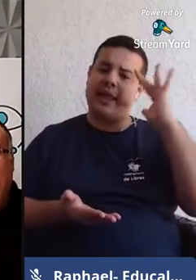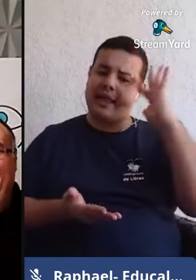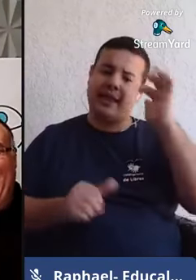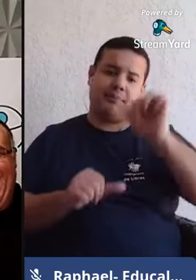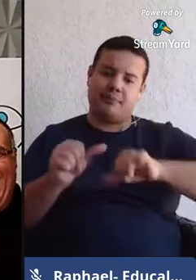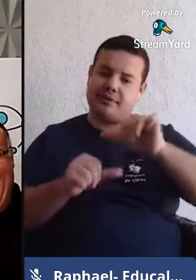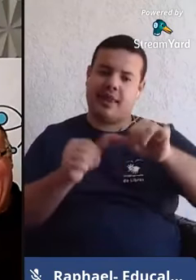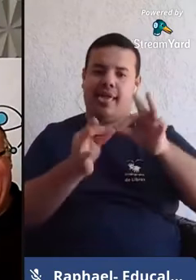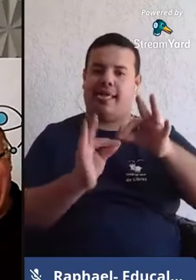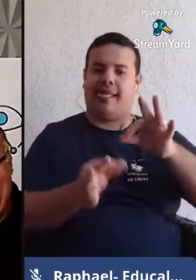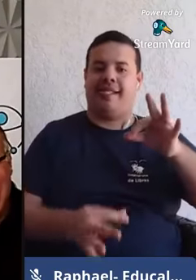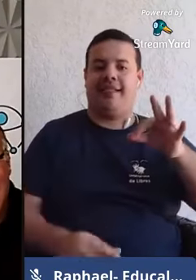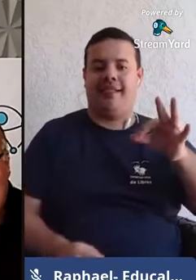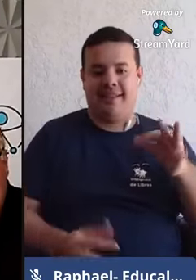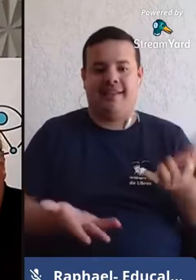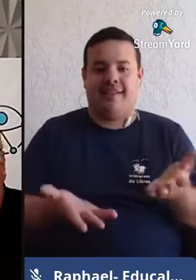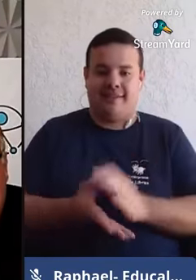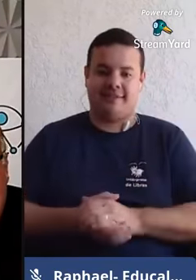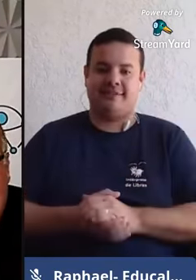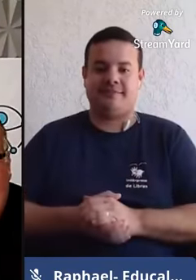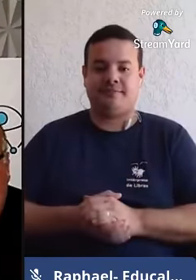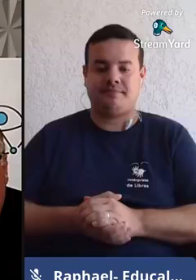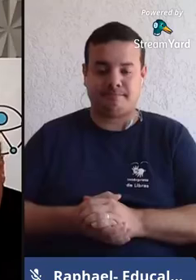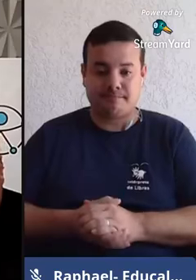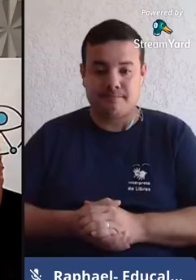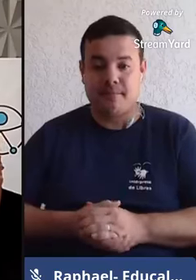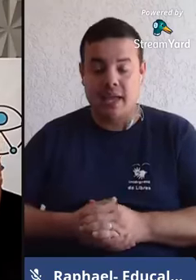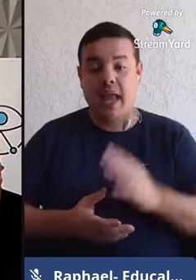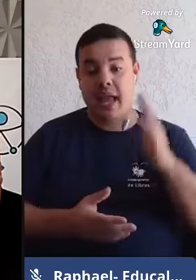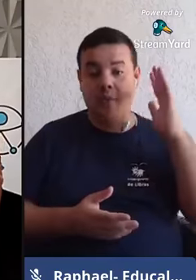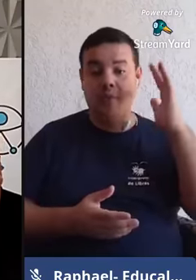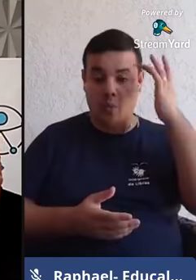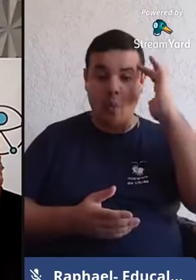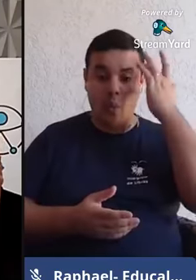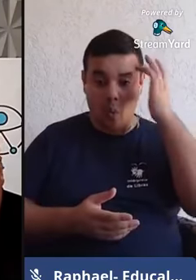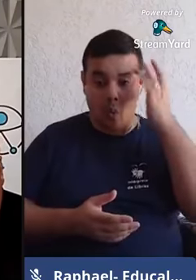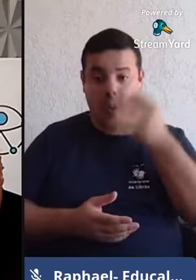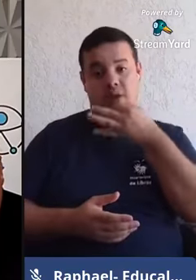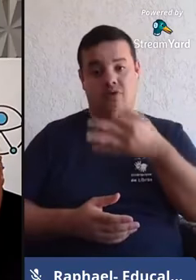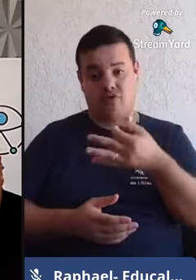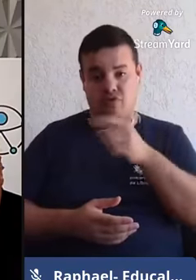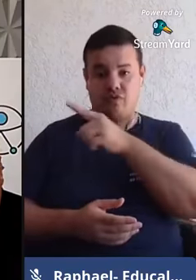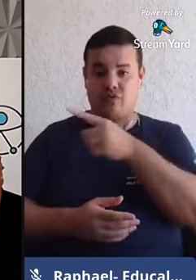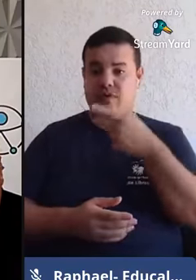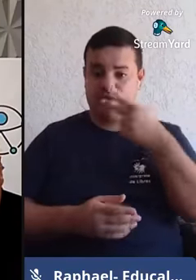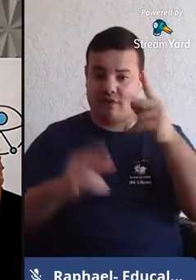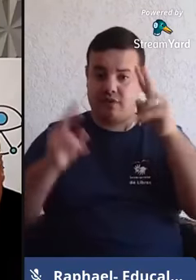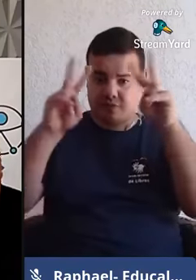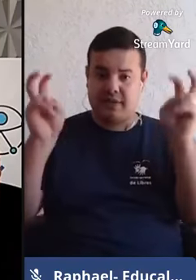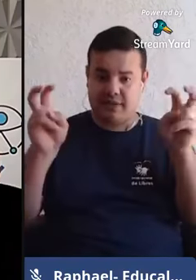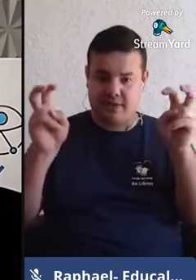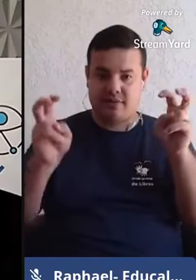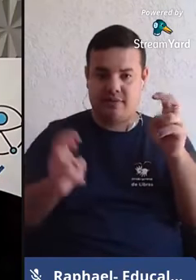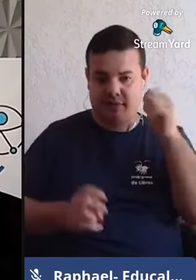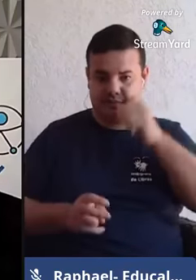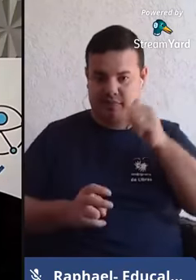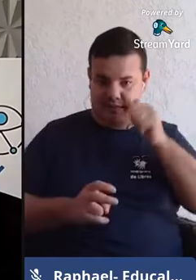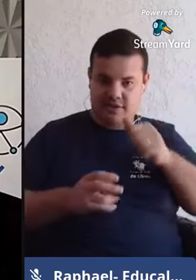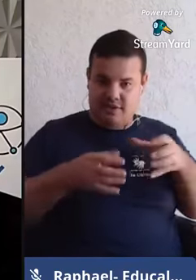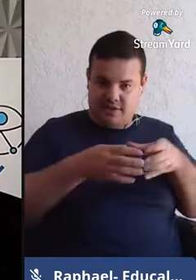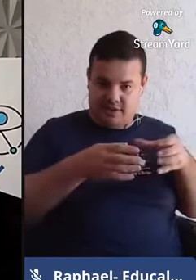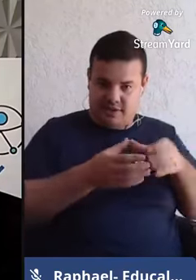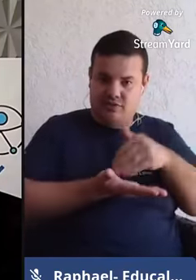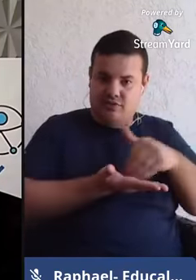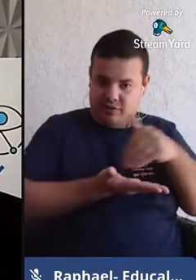falar. Não, mas olha, eu acho que você levantou uma questão, por sinal, meninas, a minha turma está ouvindo a